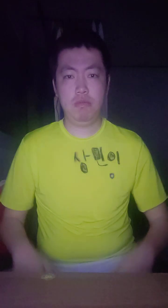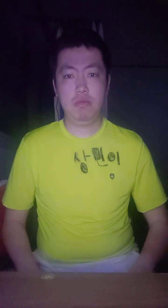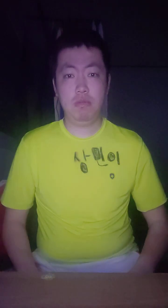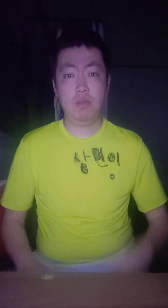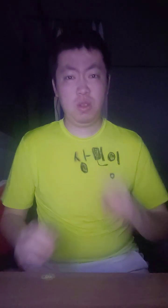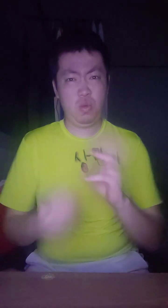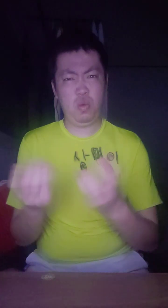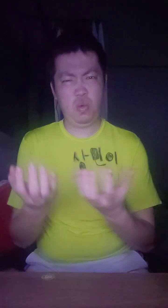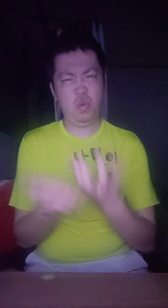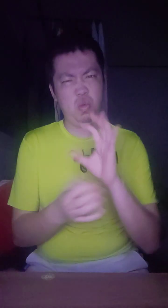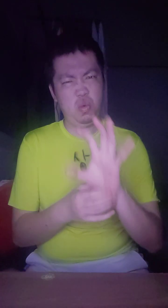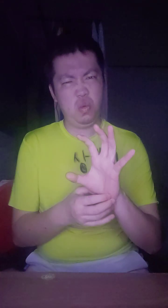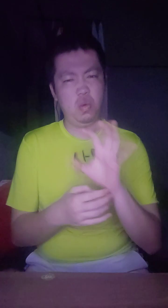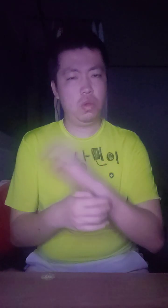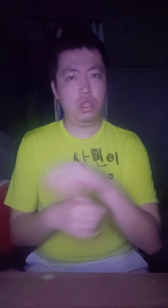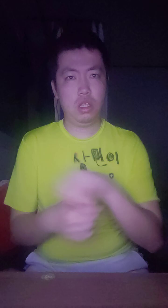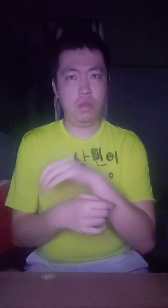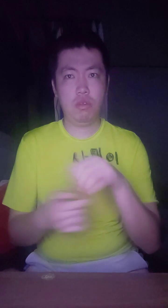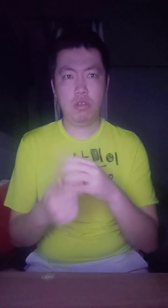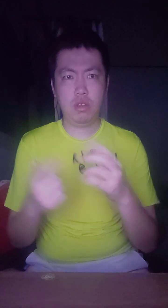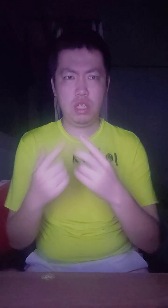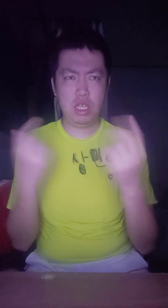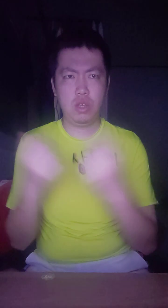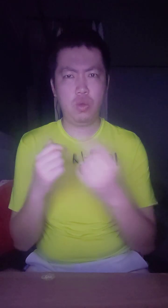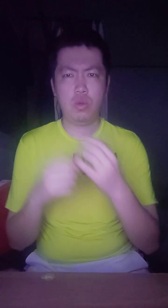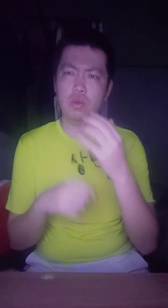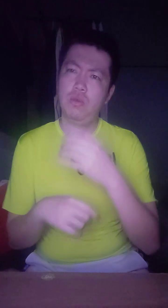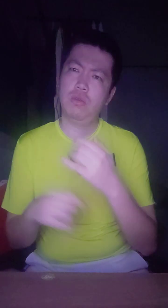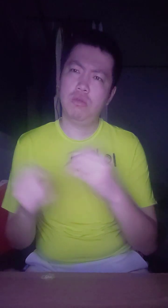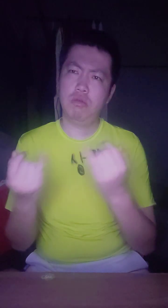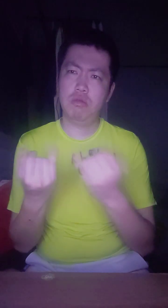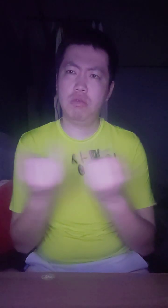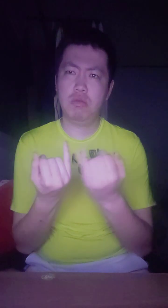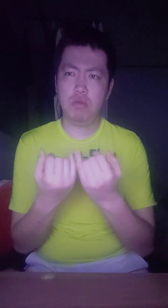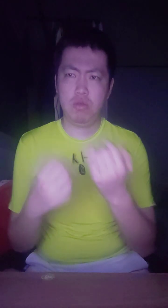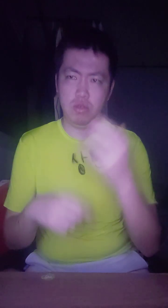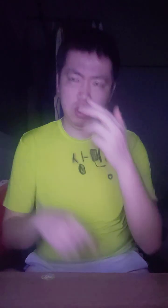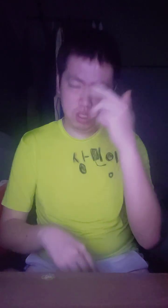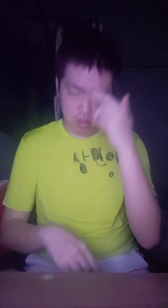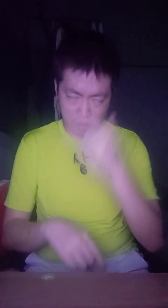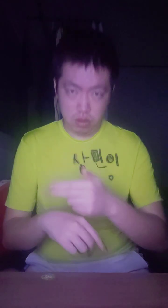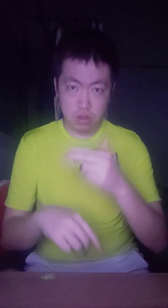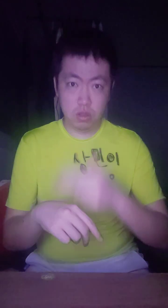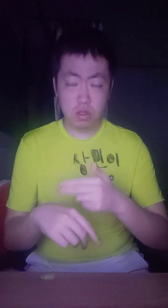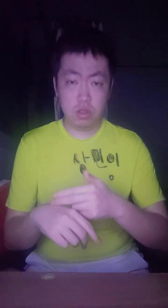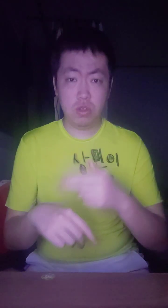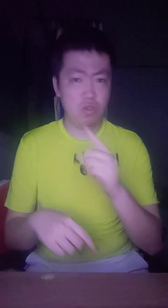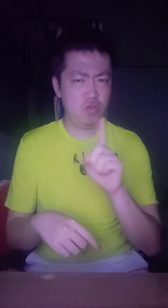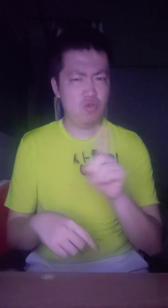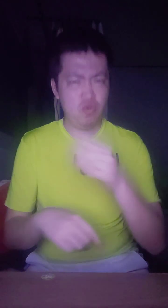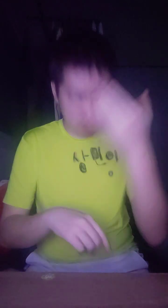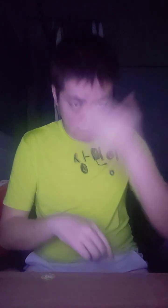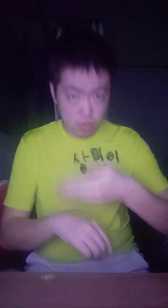공중 화장실에서의 위험천만한 사고, 과연 누구의 책임이고 피해자 가족에게는 누가 사과를 해야